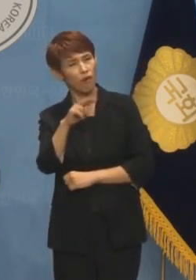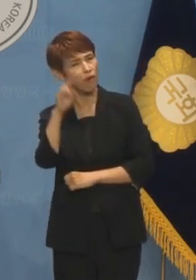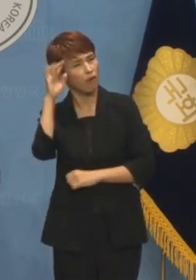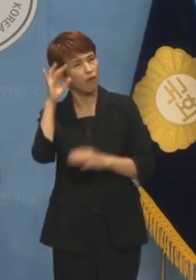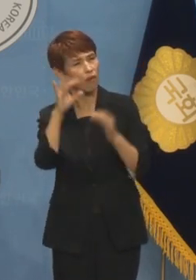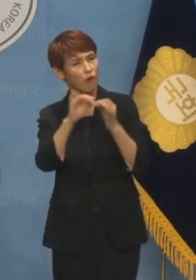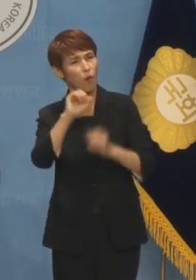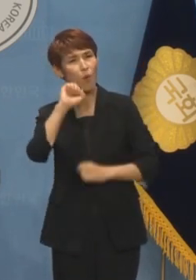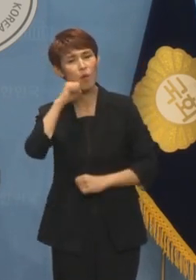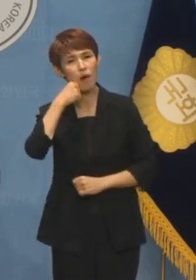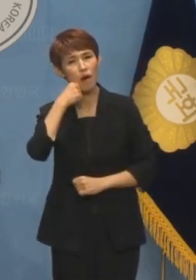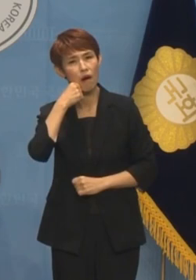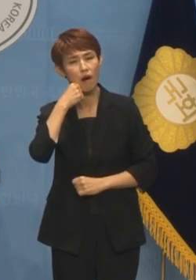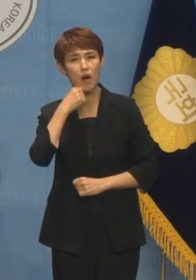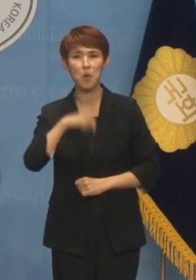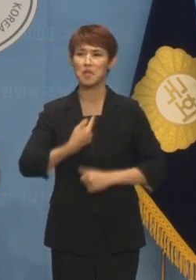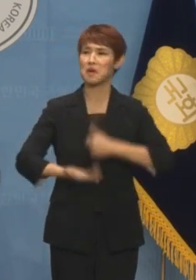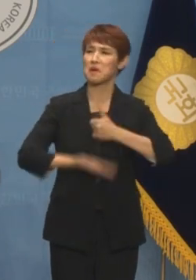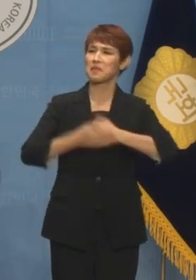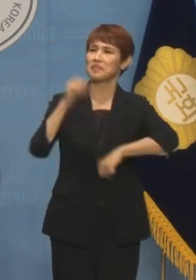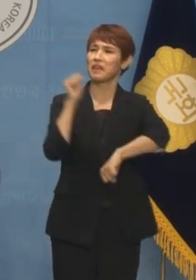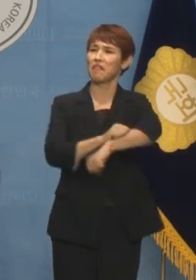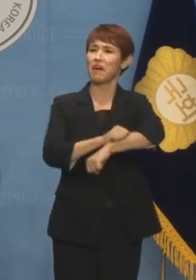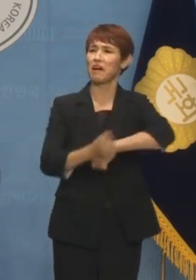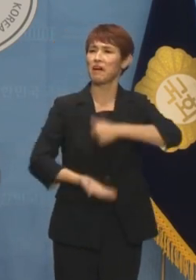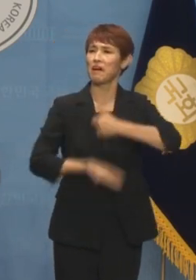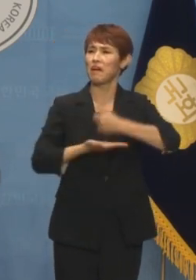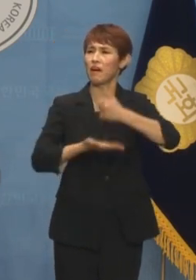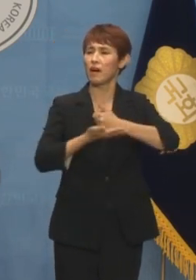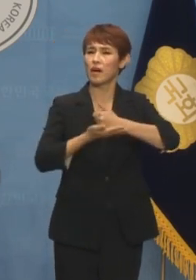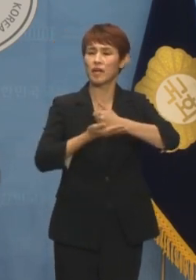없는 자화자찬으로 채워졌습니다.